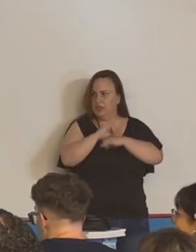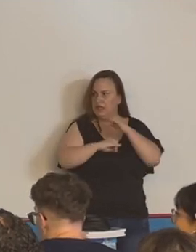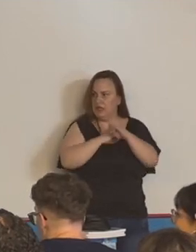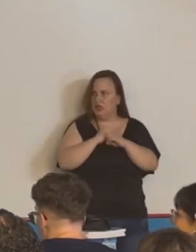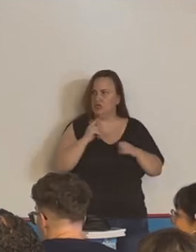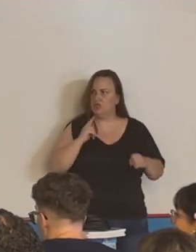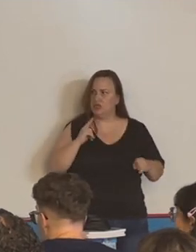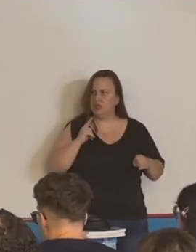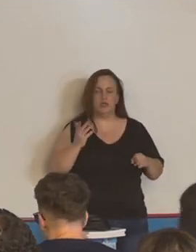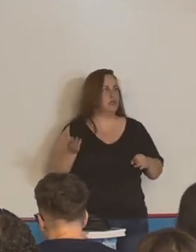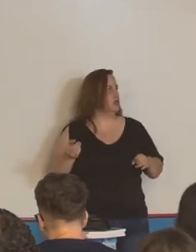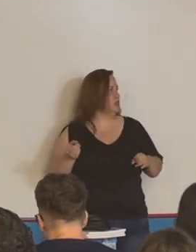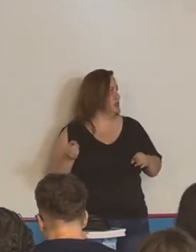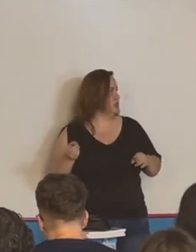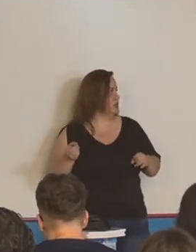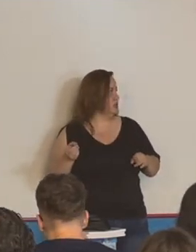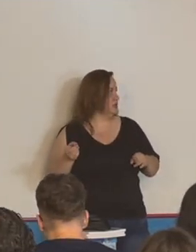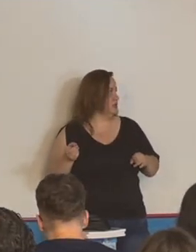tem internet aqui? Será? Tem